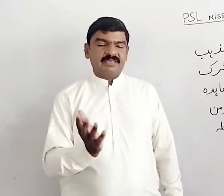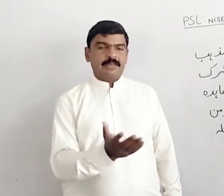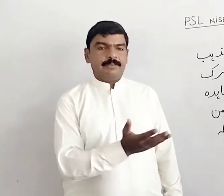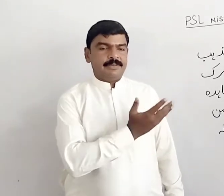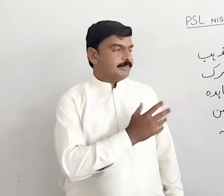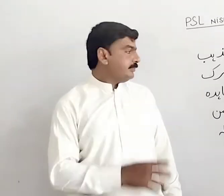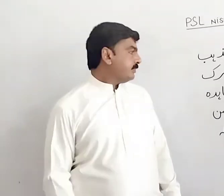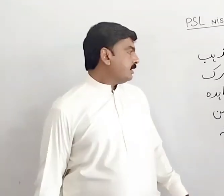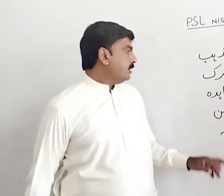مذہب.